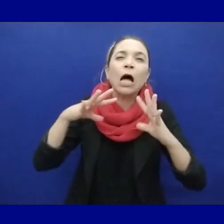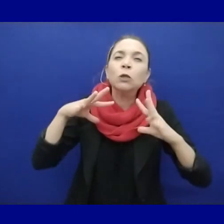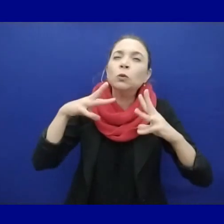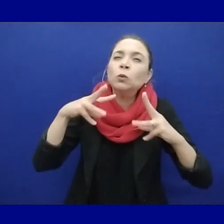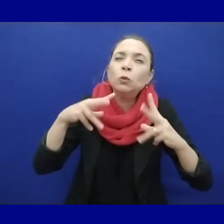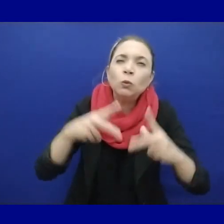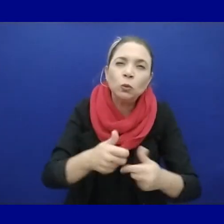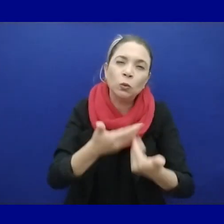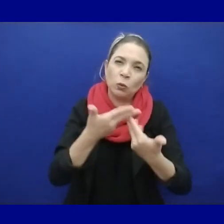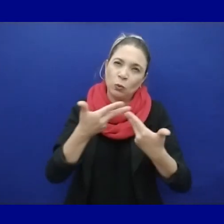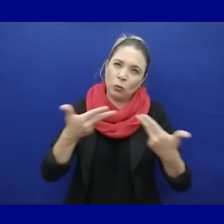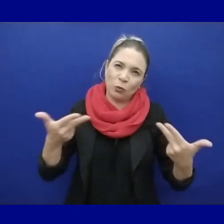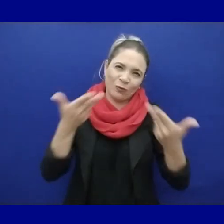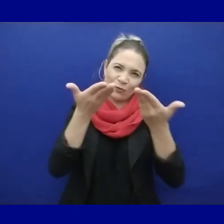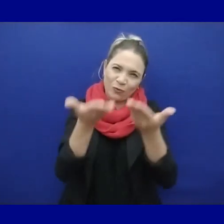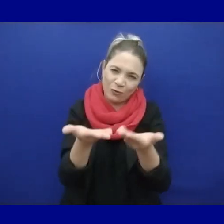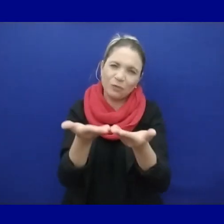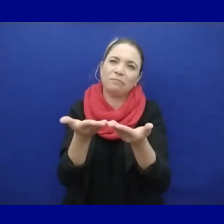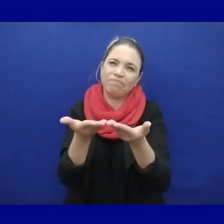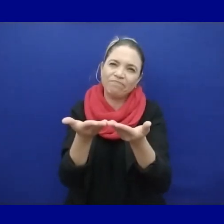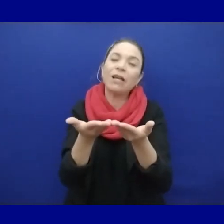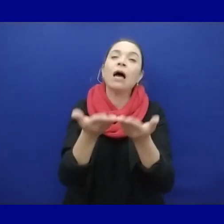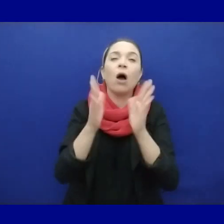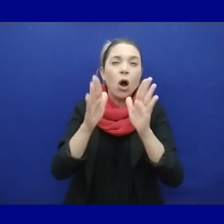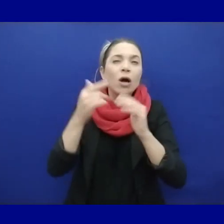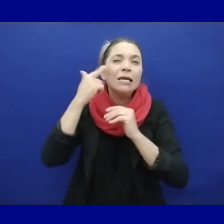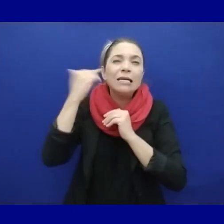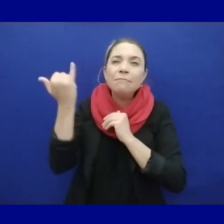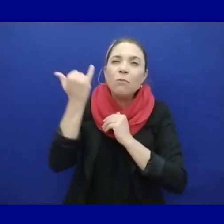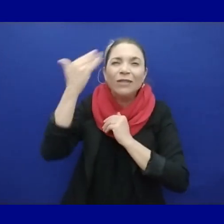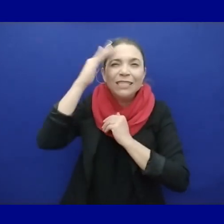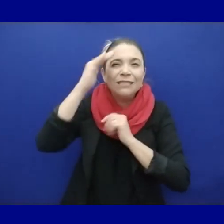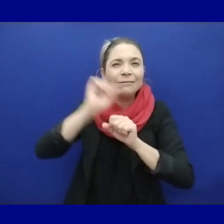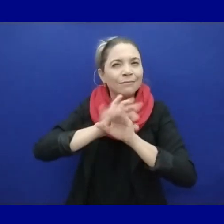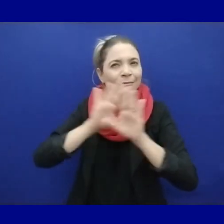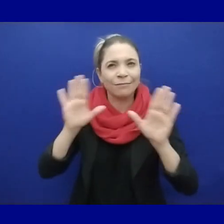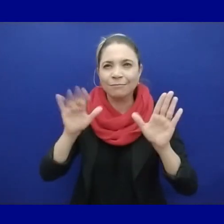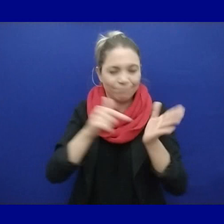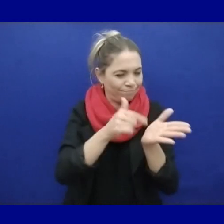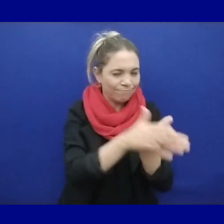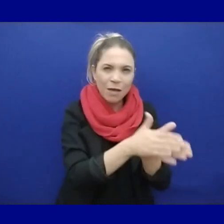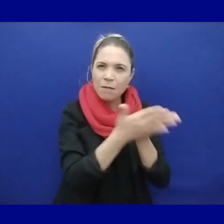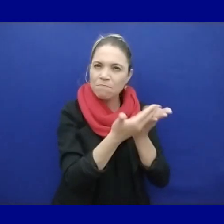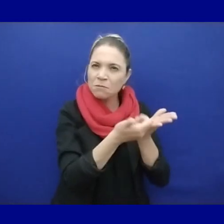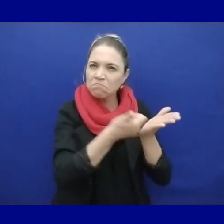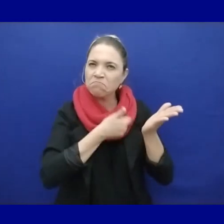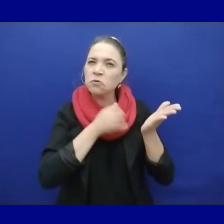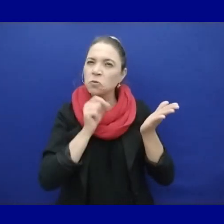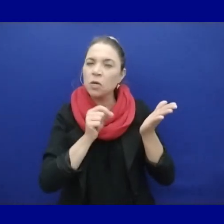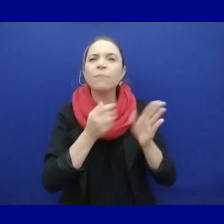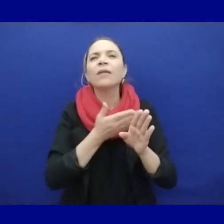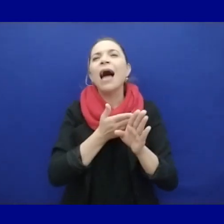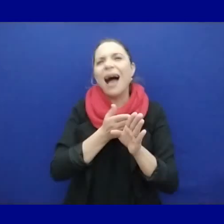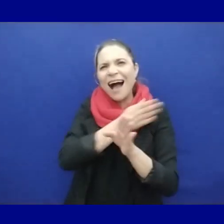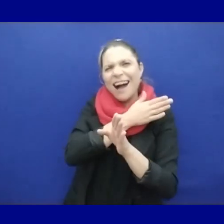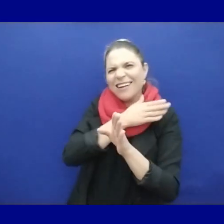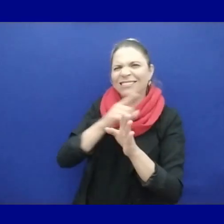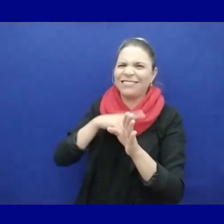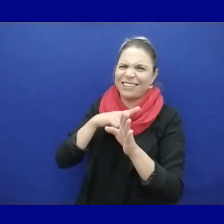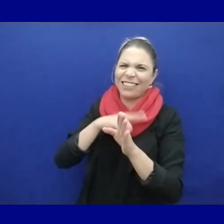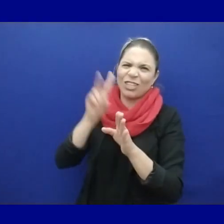providência, está estendida a você. Entenda isso pela palavra de Deus. Os versículos